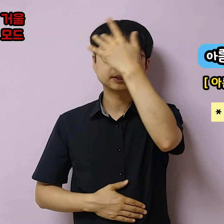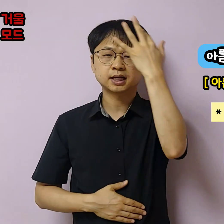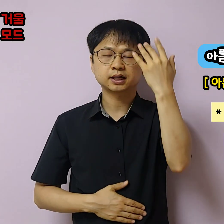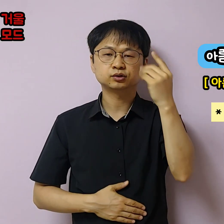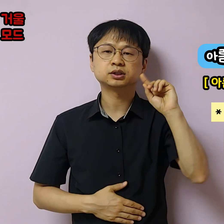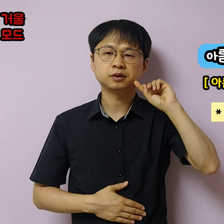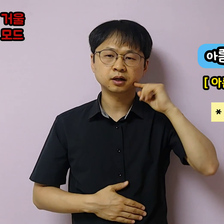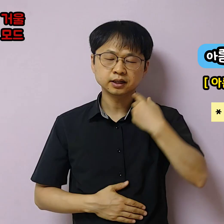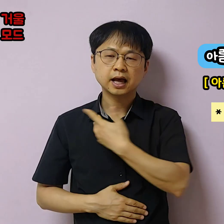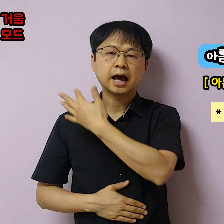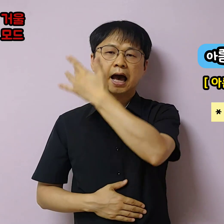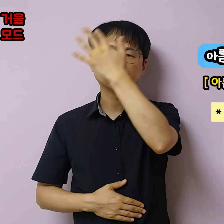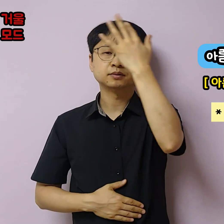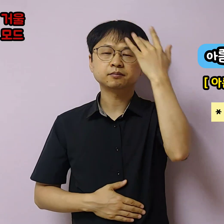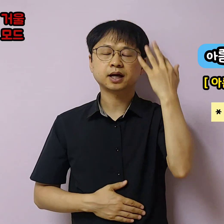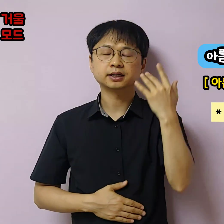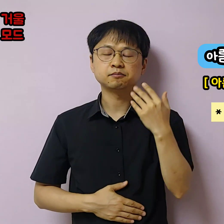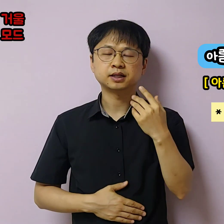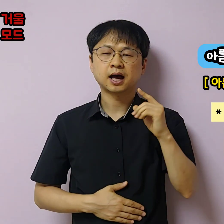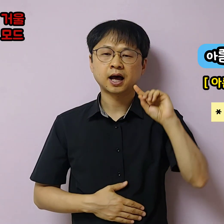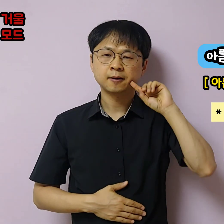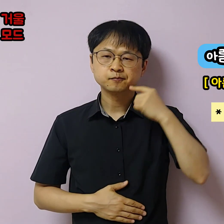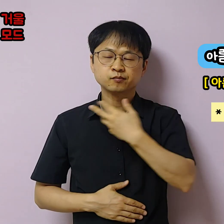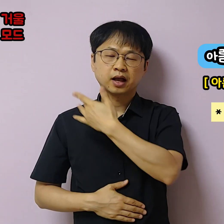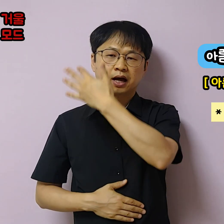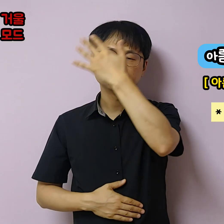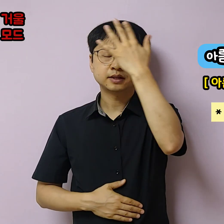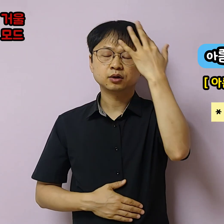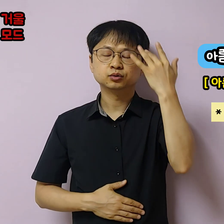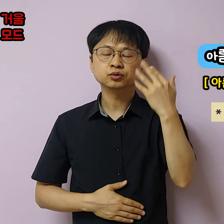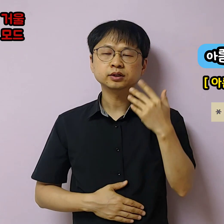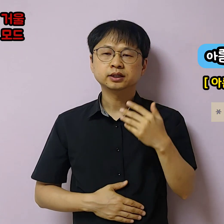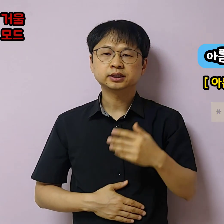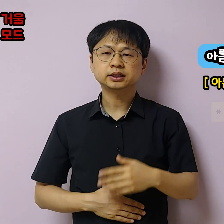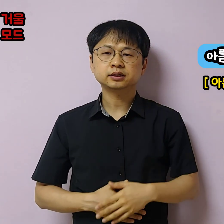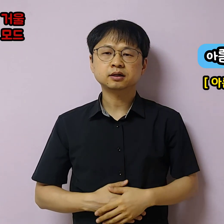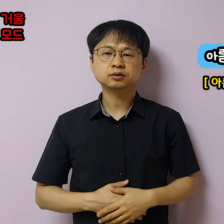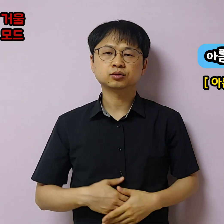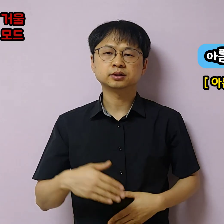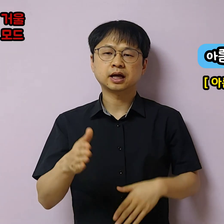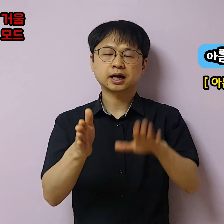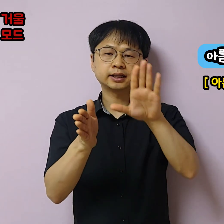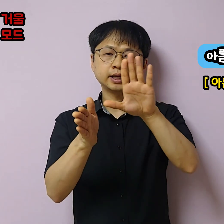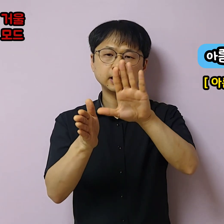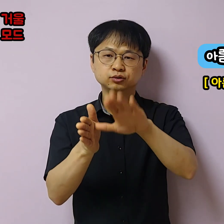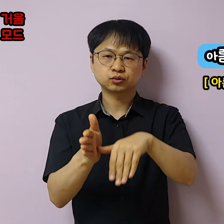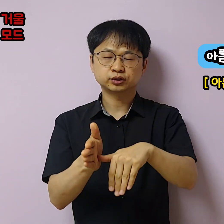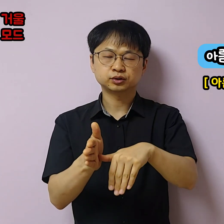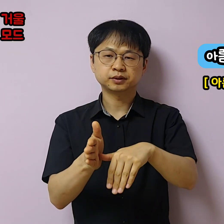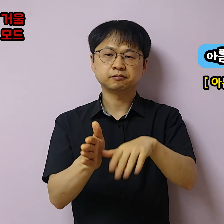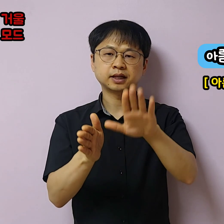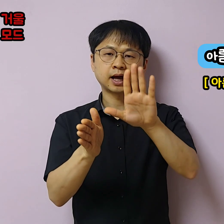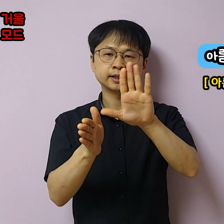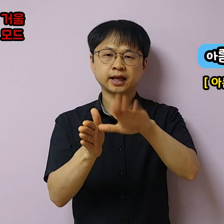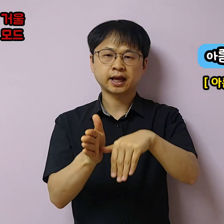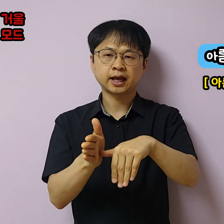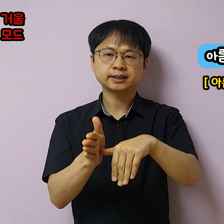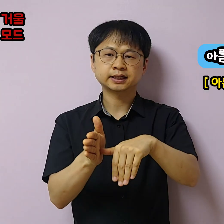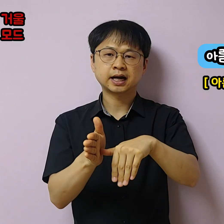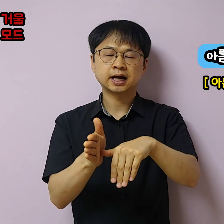반짝반짝 해주시면 아름답다가 됩니다. 아름다운 시절 수어는 아까 때라는 수어 해주시면 됩니다. 때,